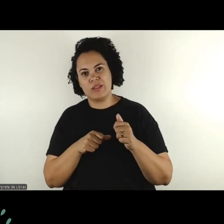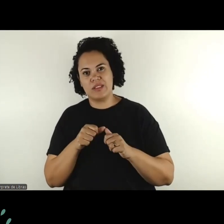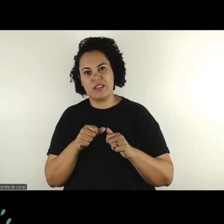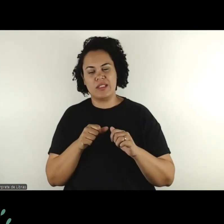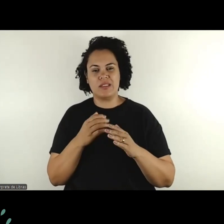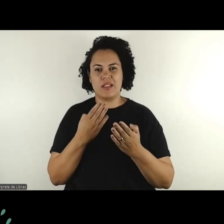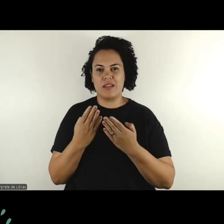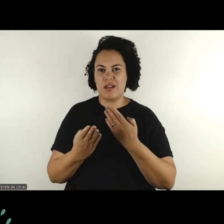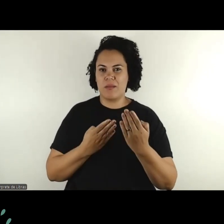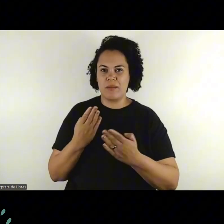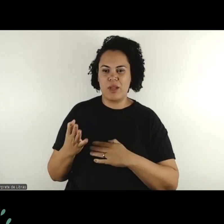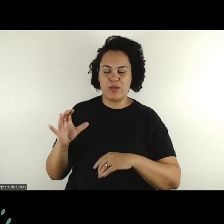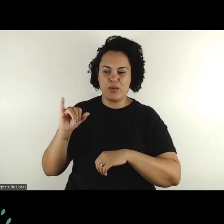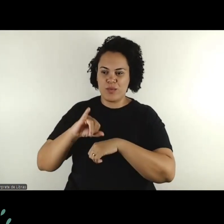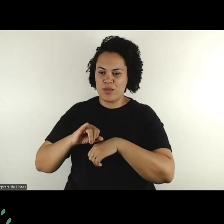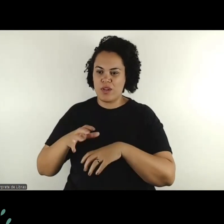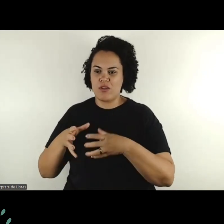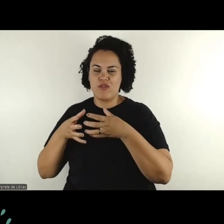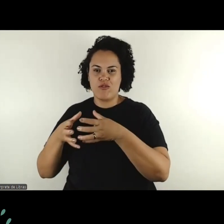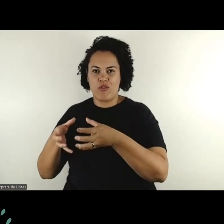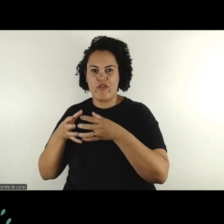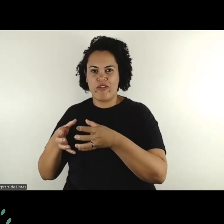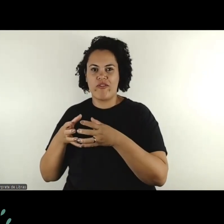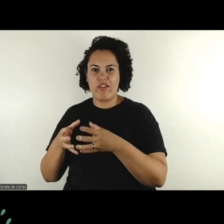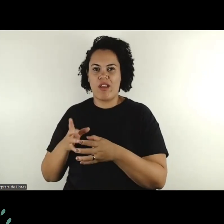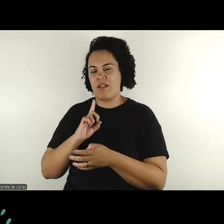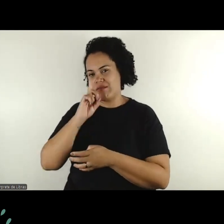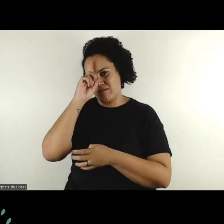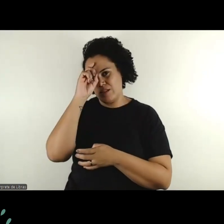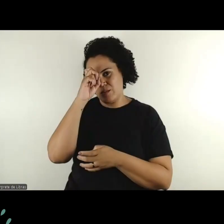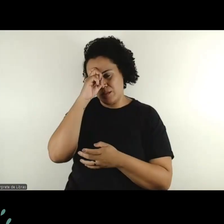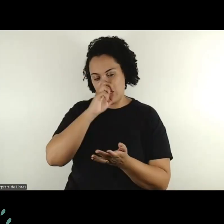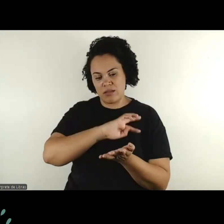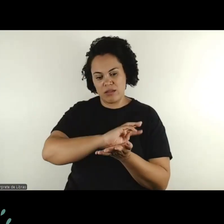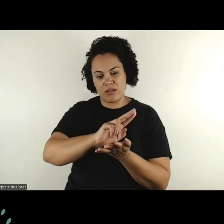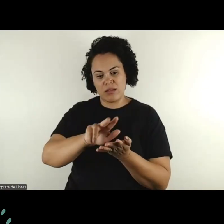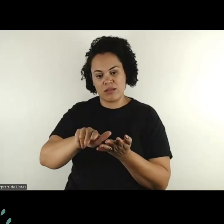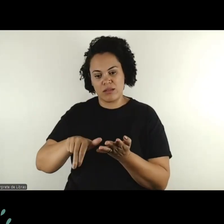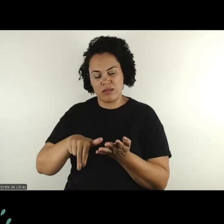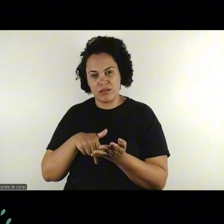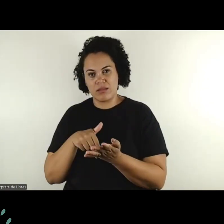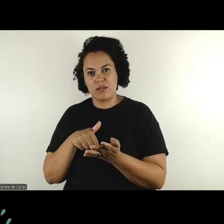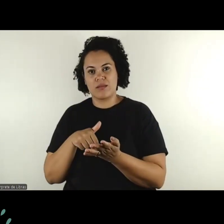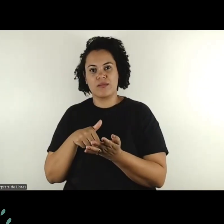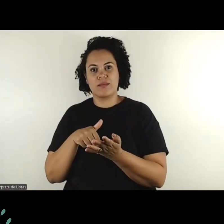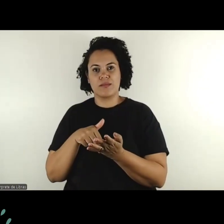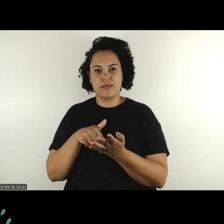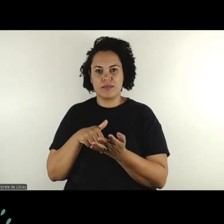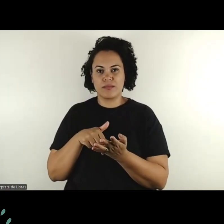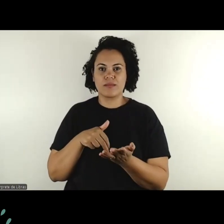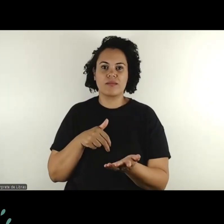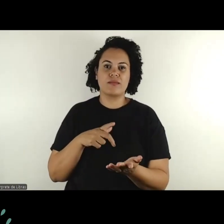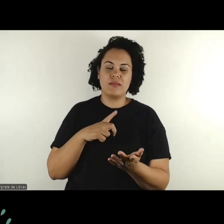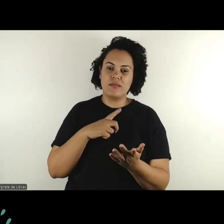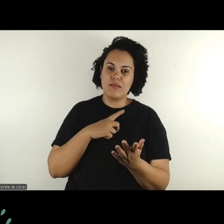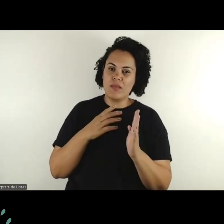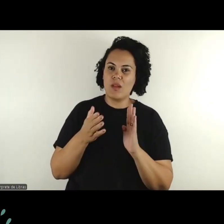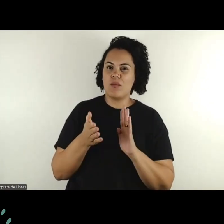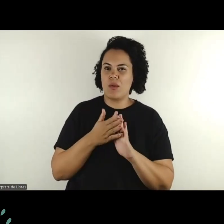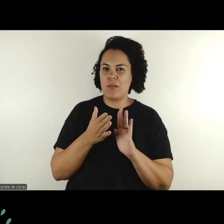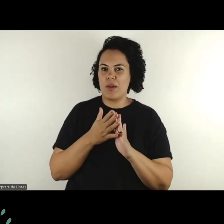de convivência, né, ambulatórios, diversos dispositivos, né, que se propunham aí de forma